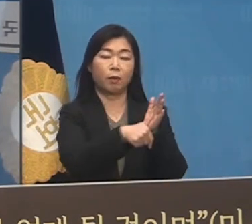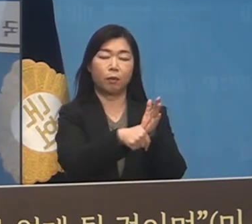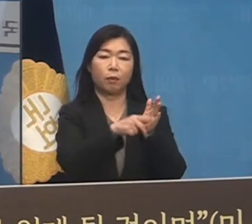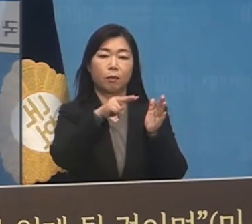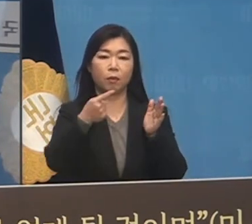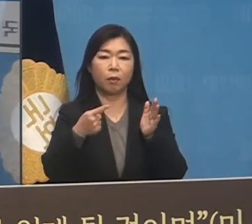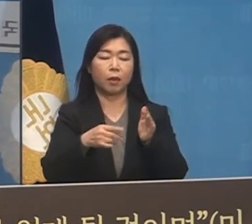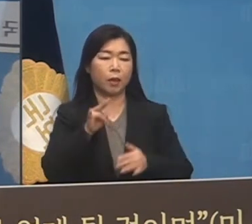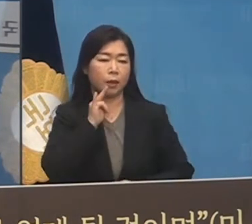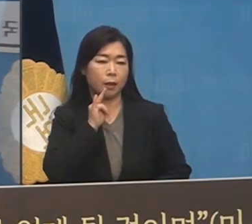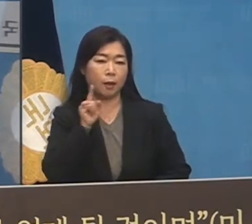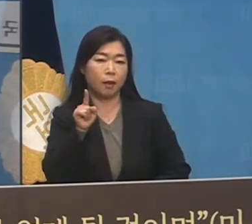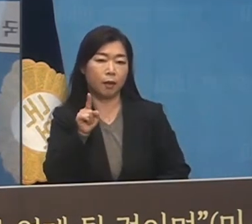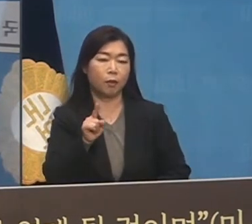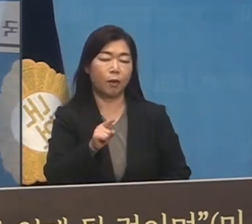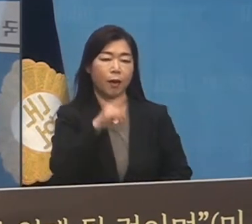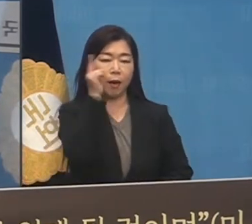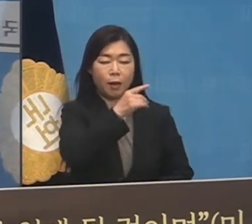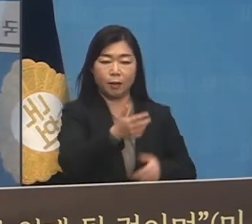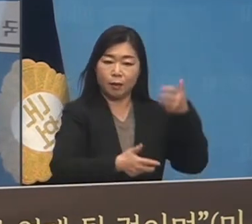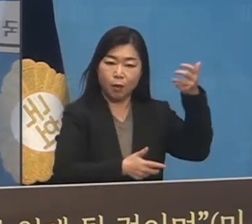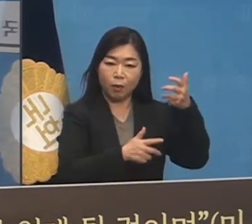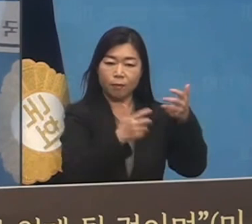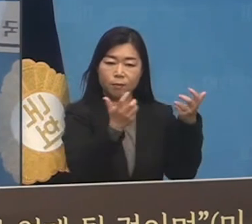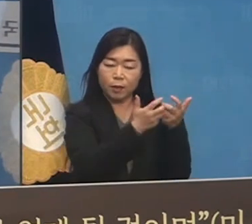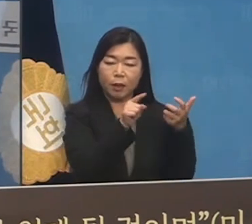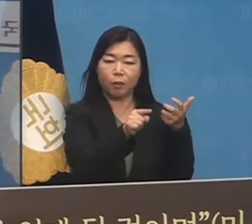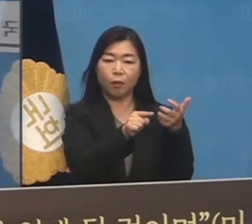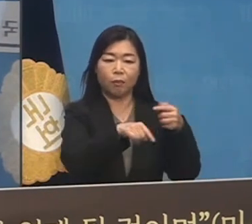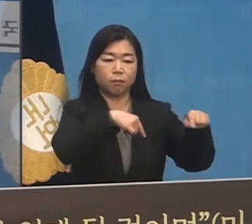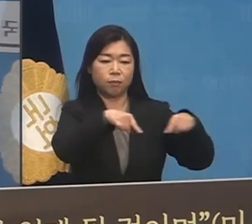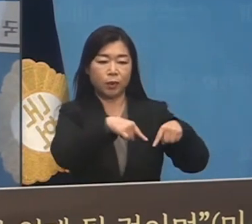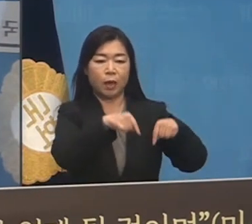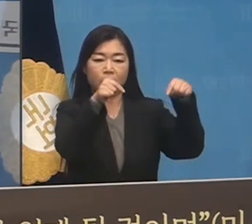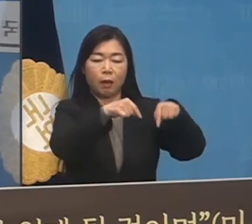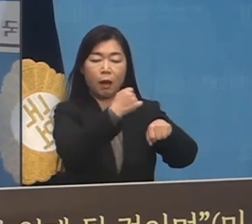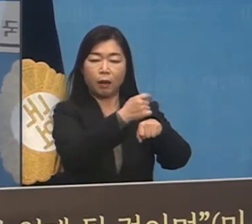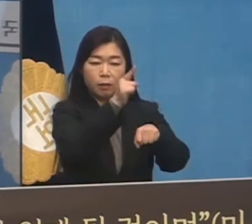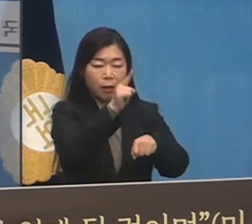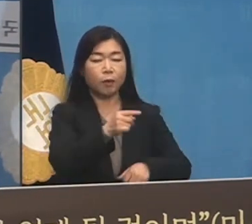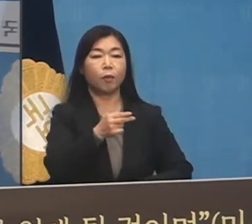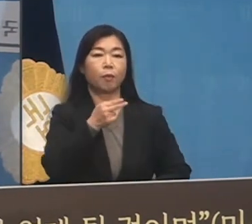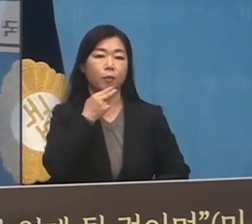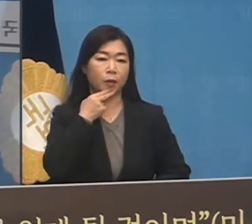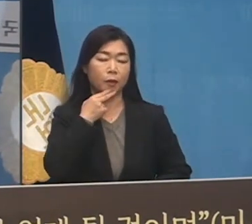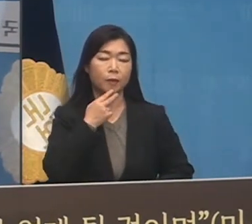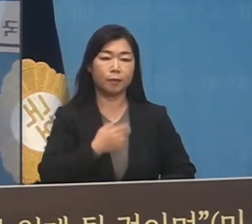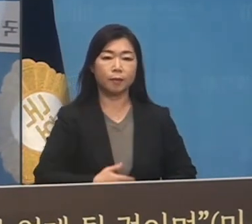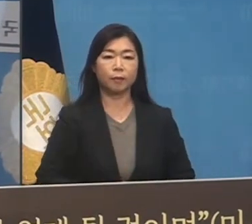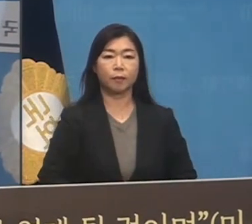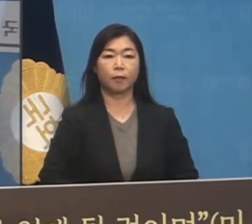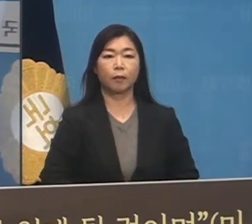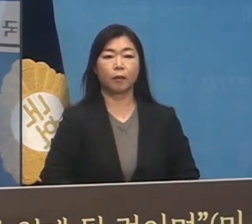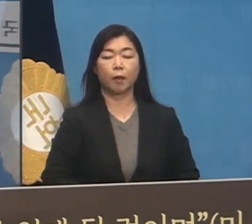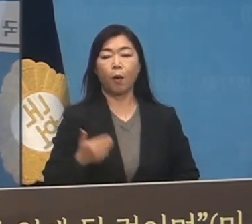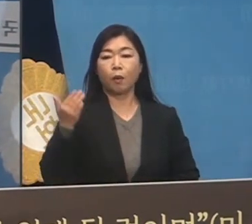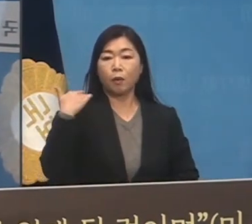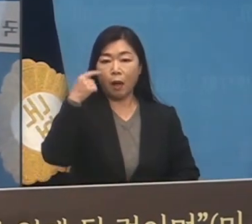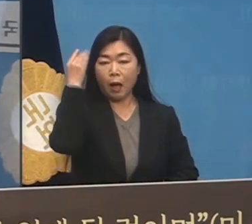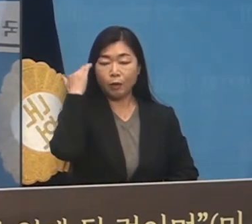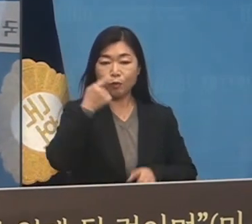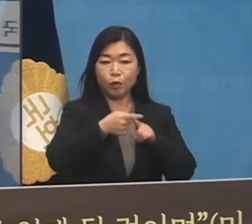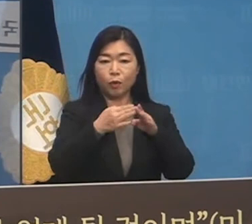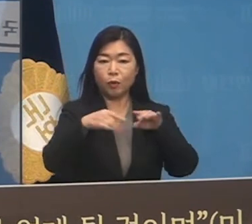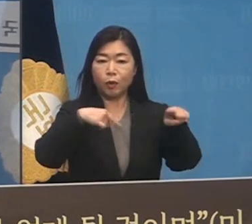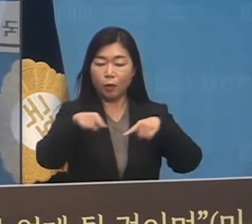경우에도 이단이나 악한 영들의 실체와 타협한 일이 결코 없었습니다. 최근 한국